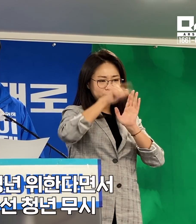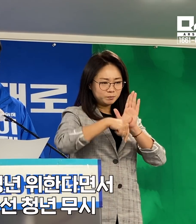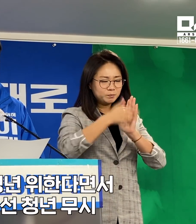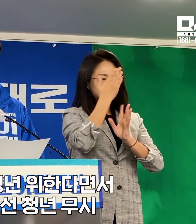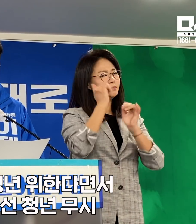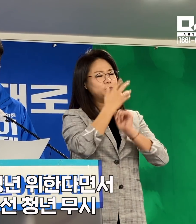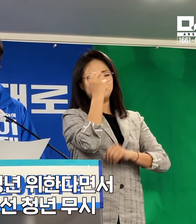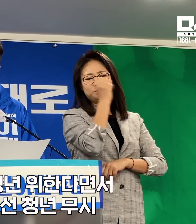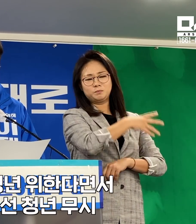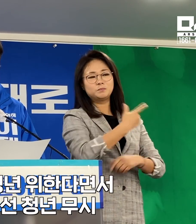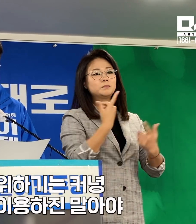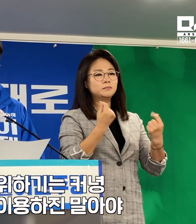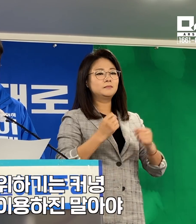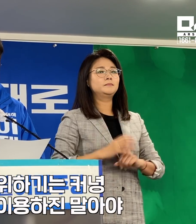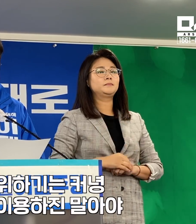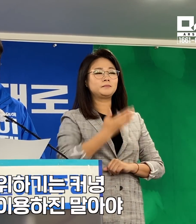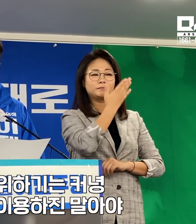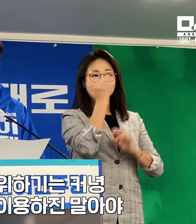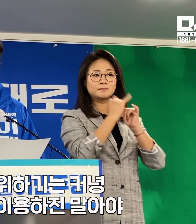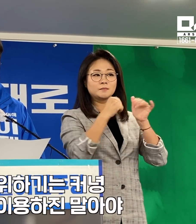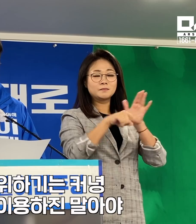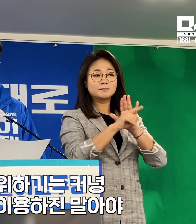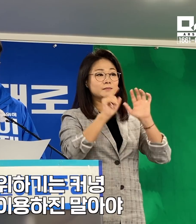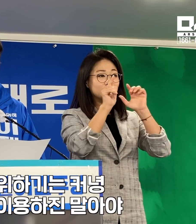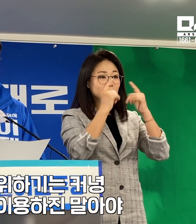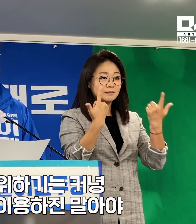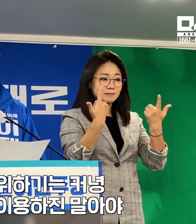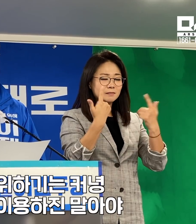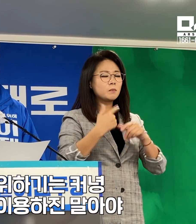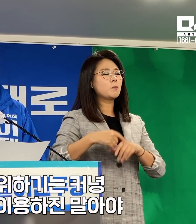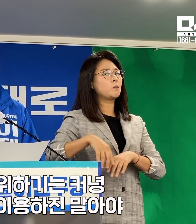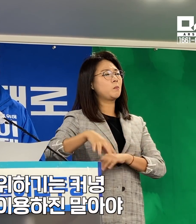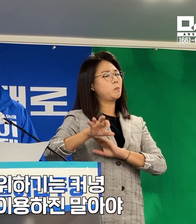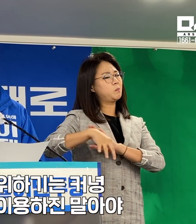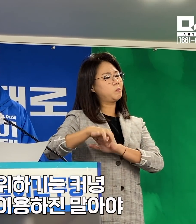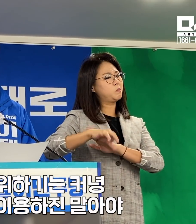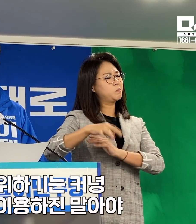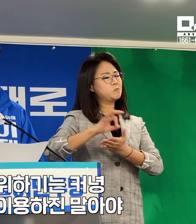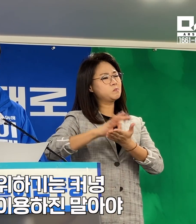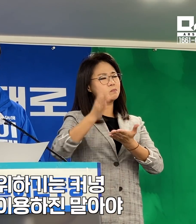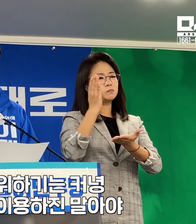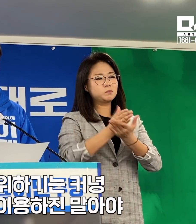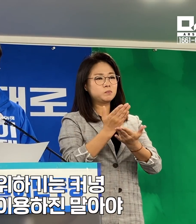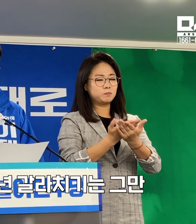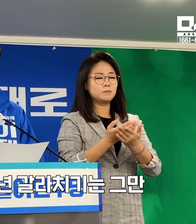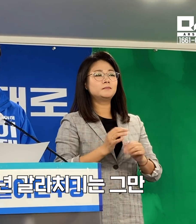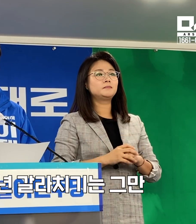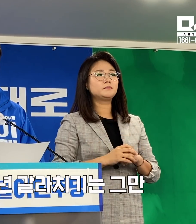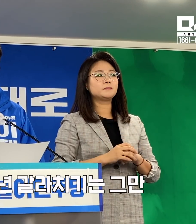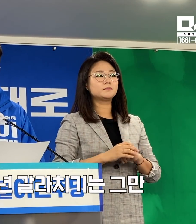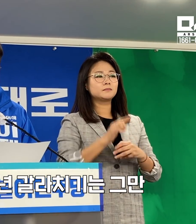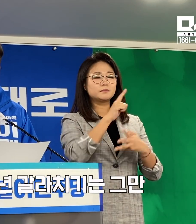청년을 무시합니다. 청년을 위하기는커녕 들러리로 이용하지는 말아야 하지 않겠습니까?